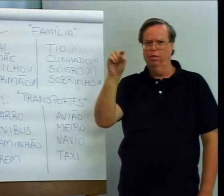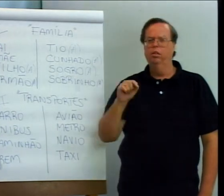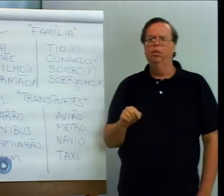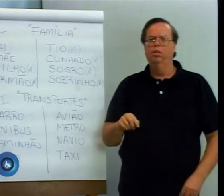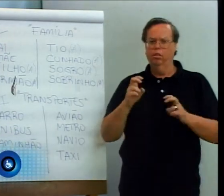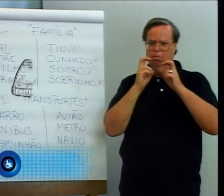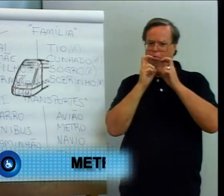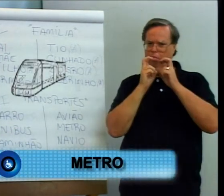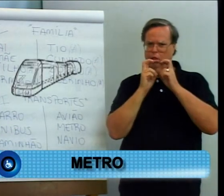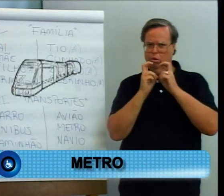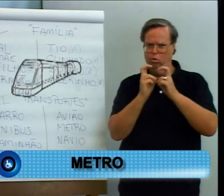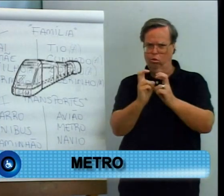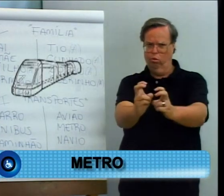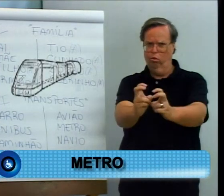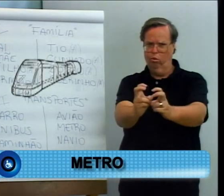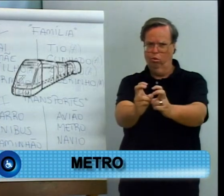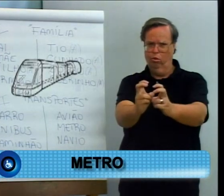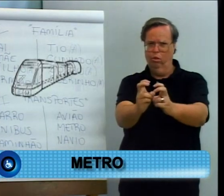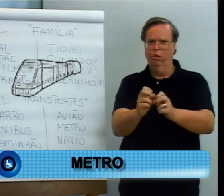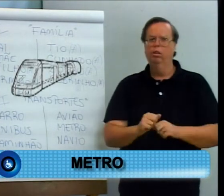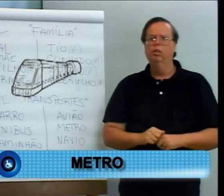Metrô. Metrô.